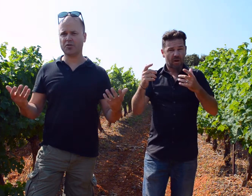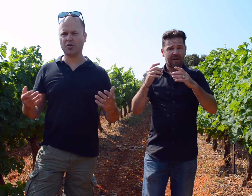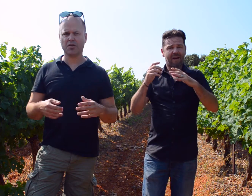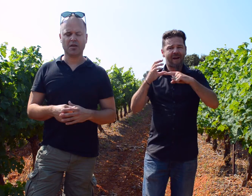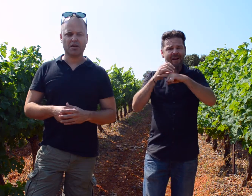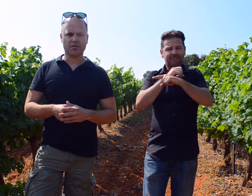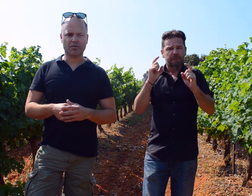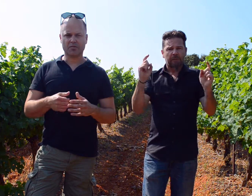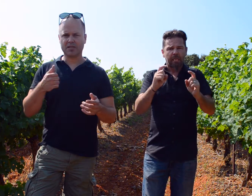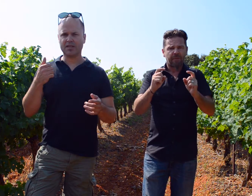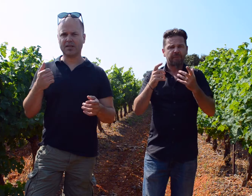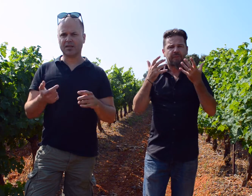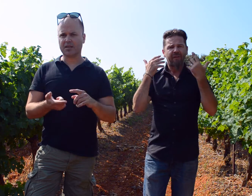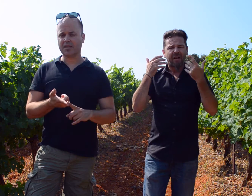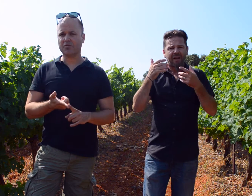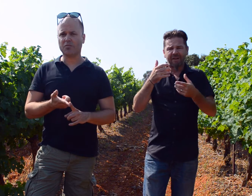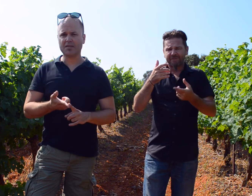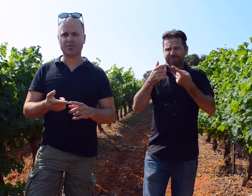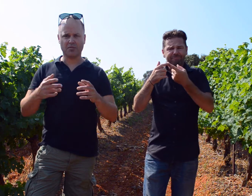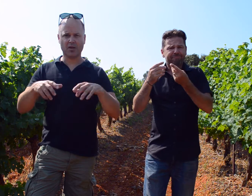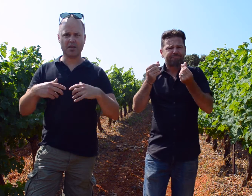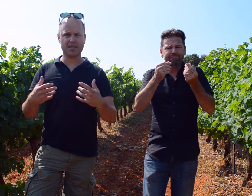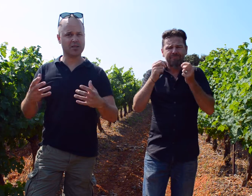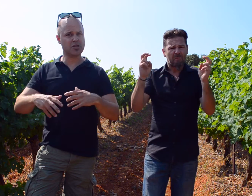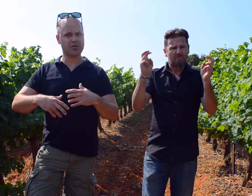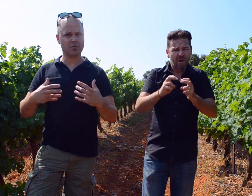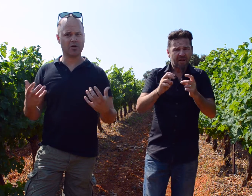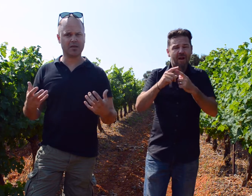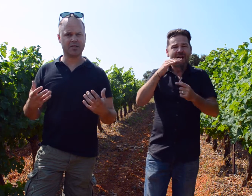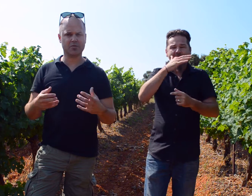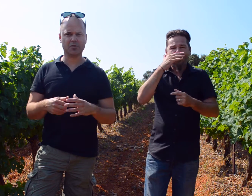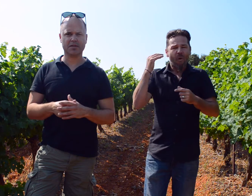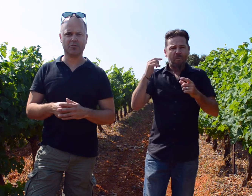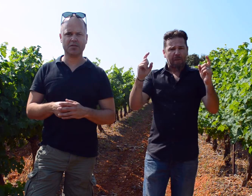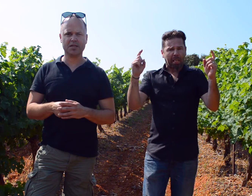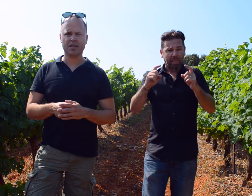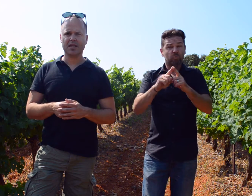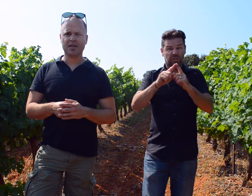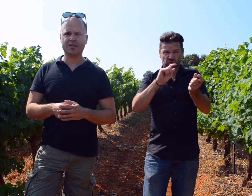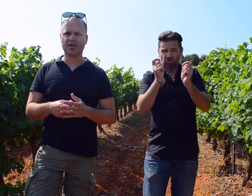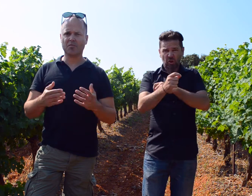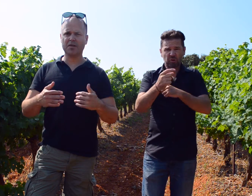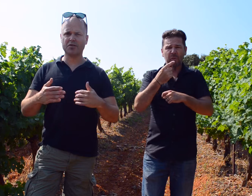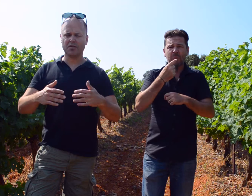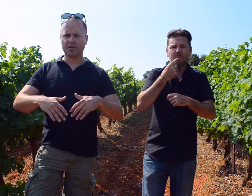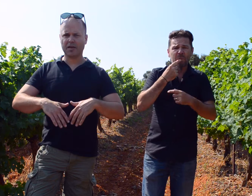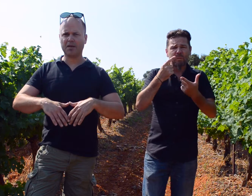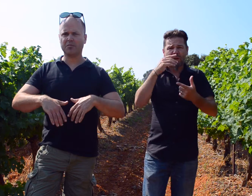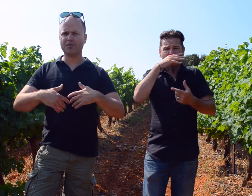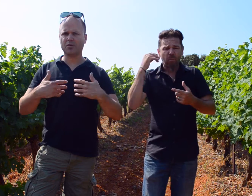fraîcheur, ce qui entraîne une baisse d'aromatique, un changement aromatique du raisin aussi. Et ça empêche la pleine